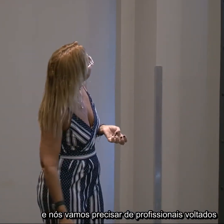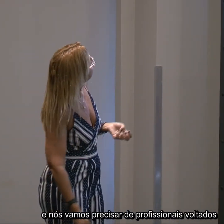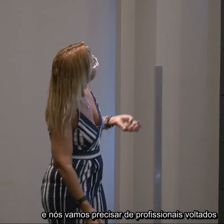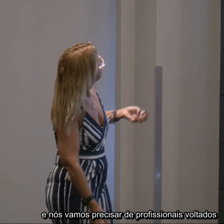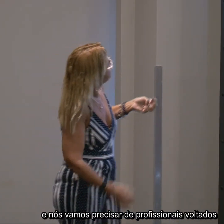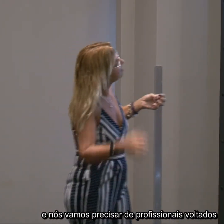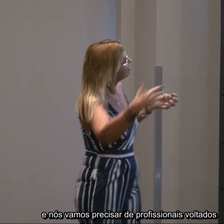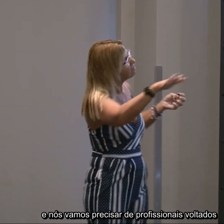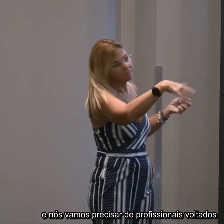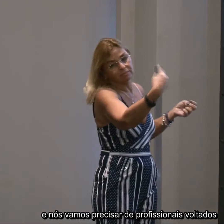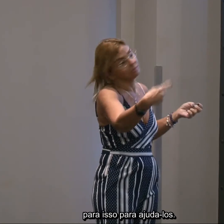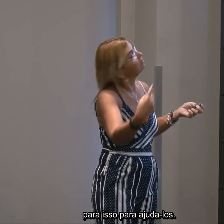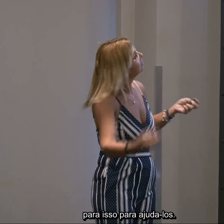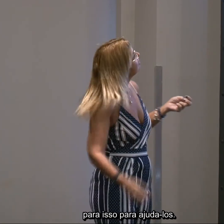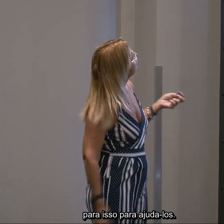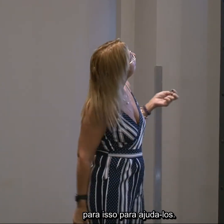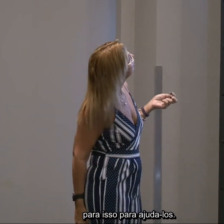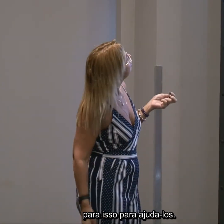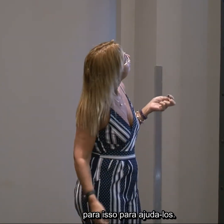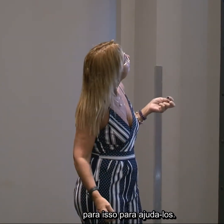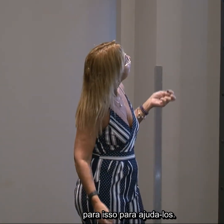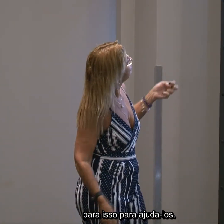de profissionais voltados para isso, para poder ajudá-los, né?